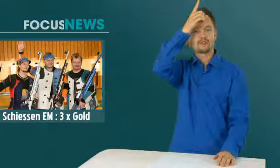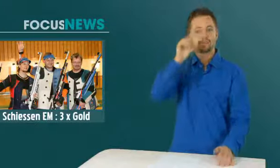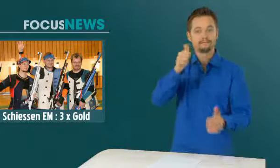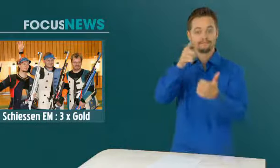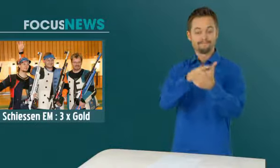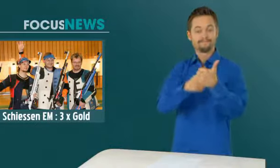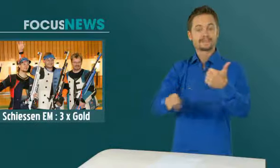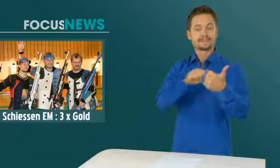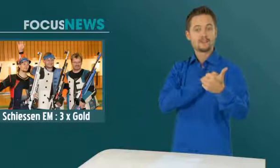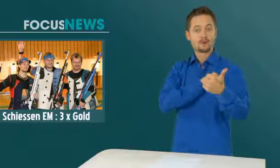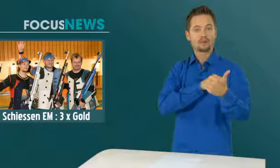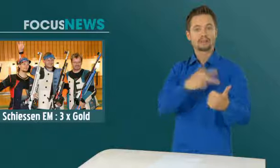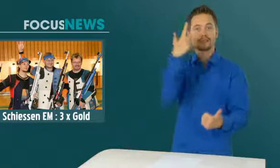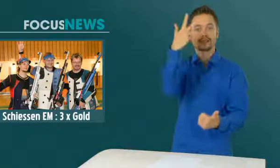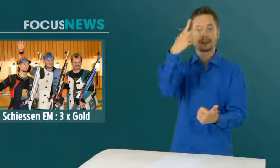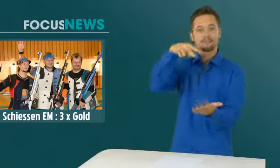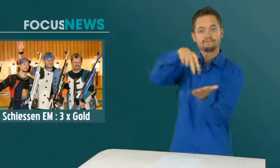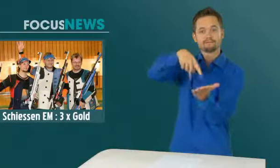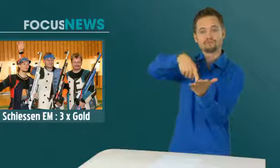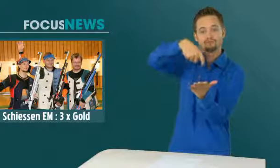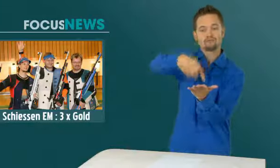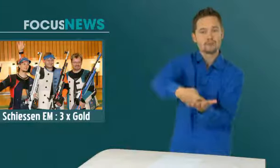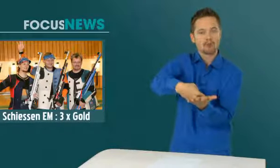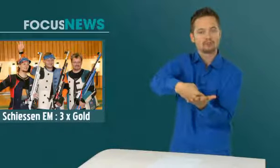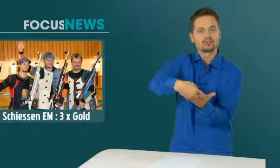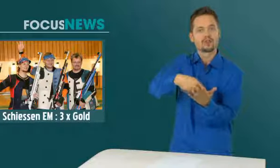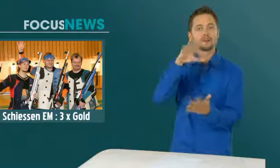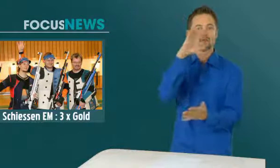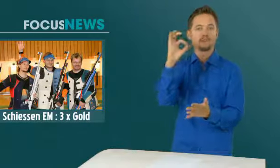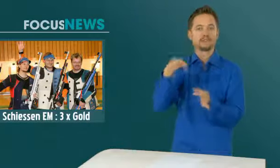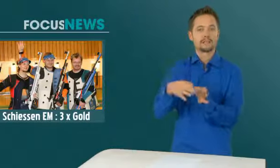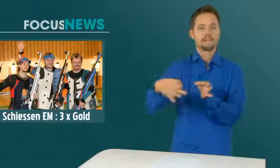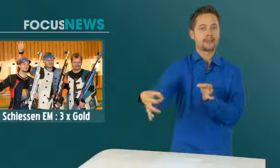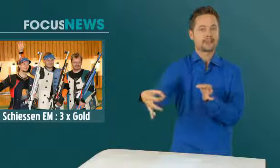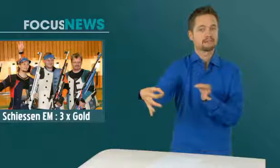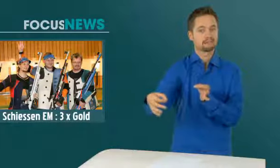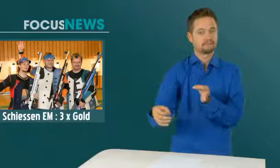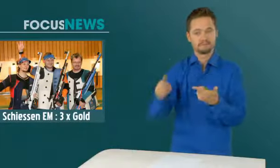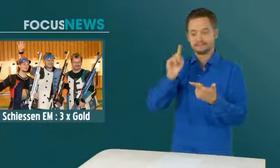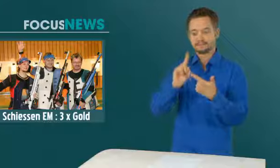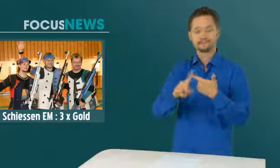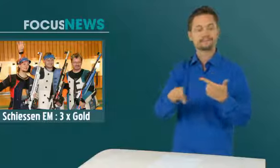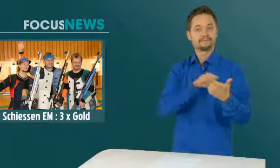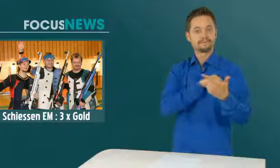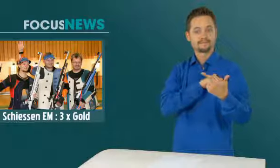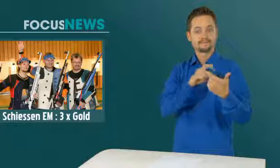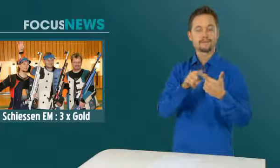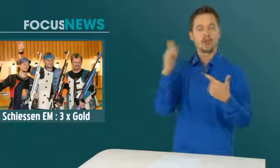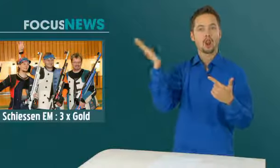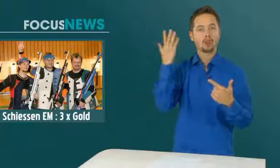die erste medaille errang er in der disziplin dreistellungskampf zisch meter die zweite mit